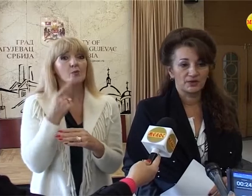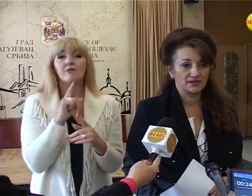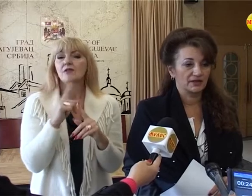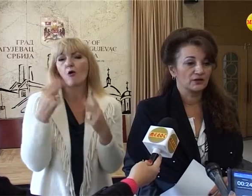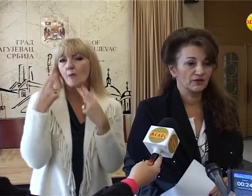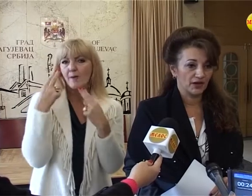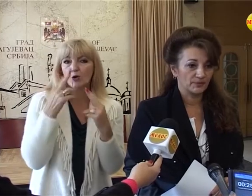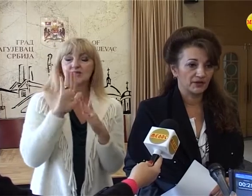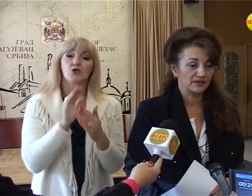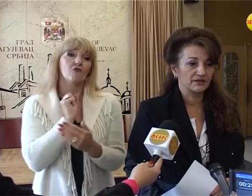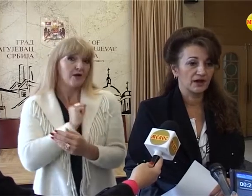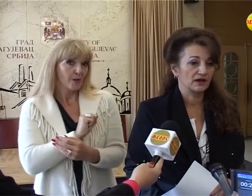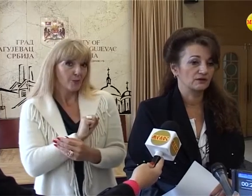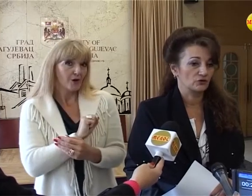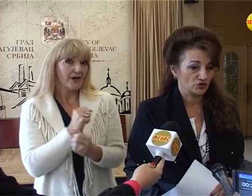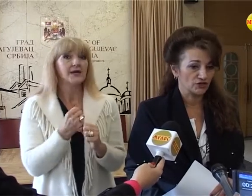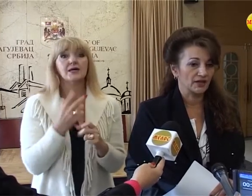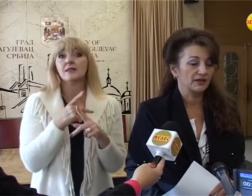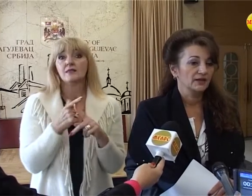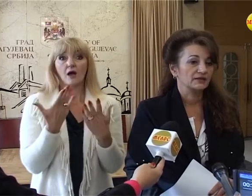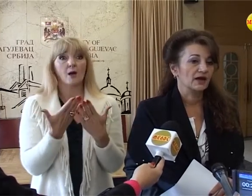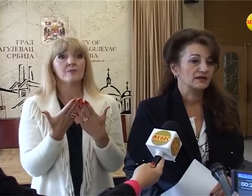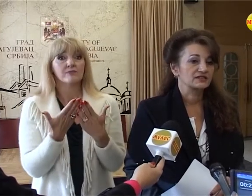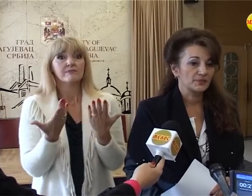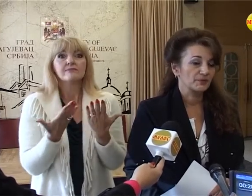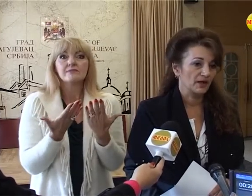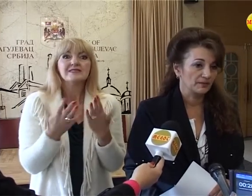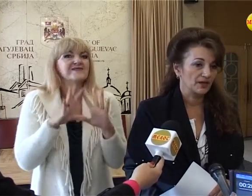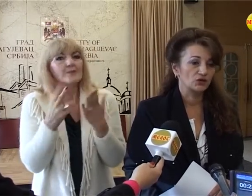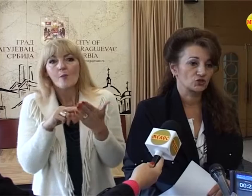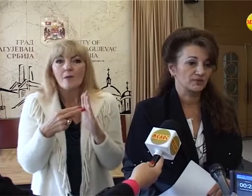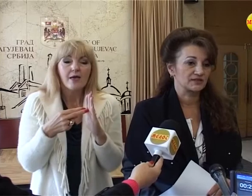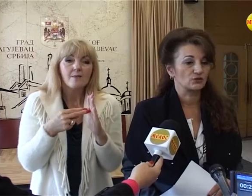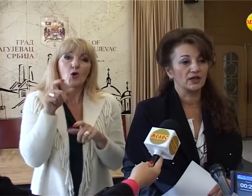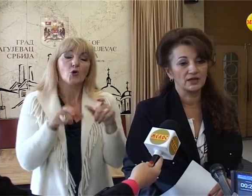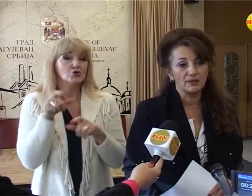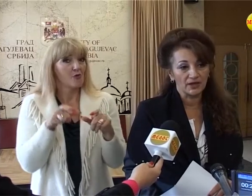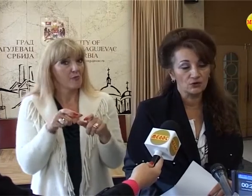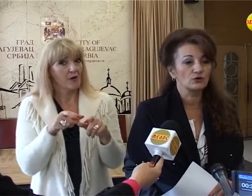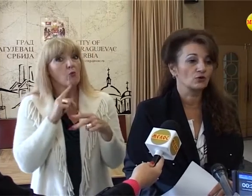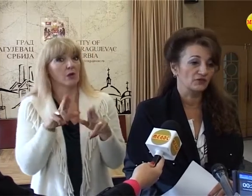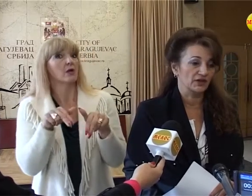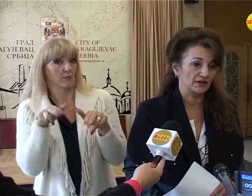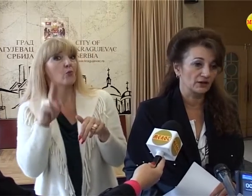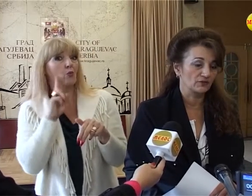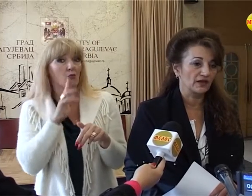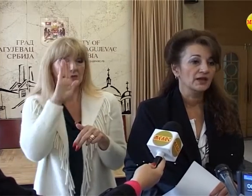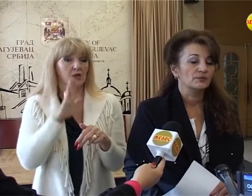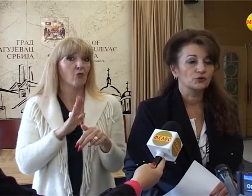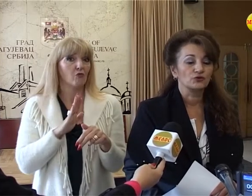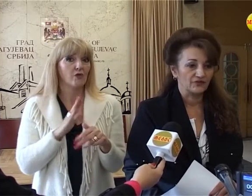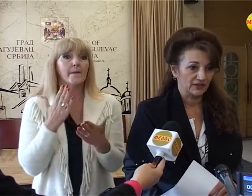tekako prepoznaje njihove napore koje čine da svi problemi osoba s koje imaju gluvi i